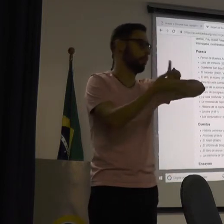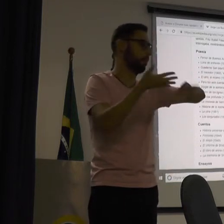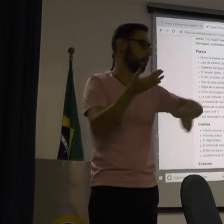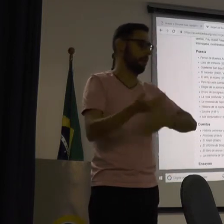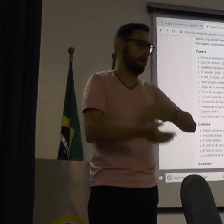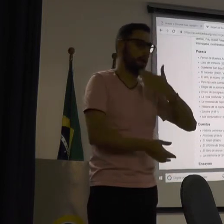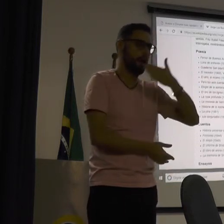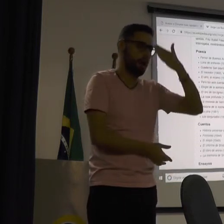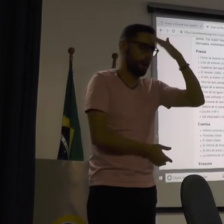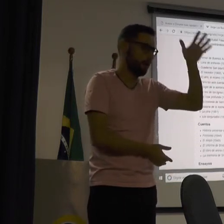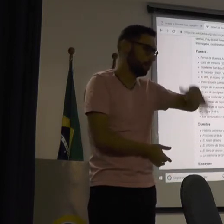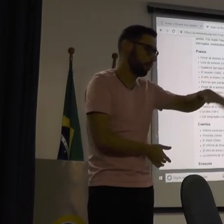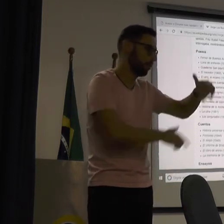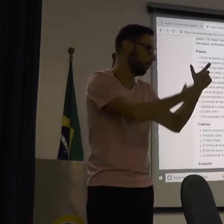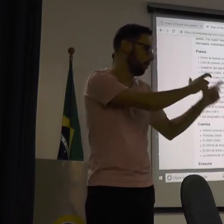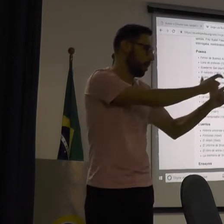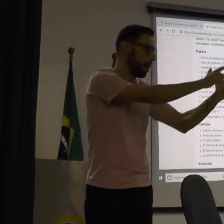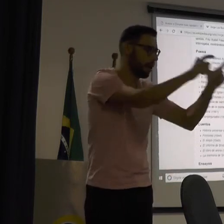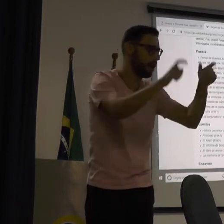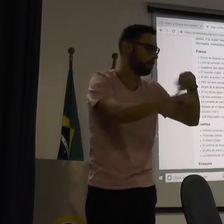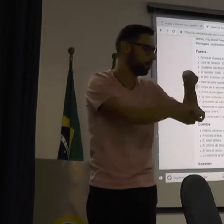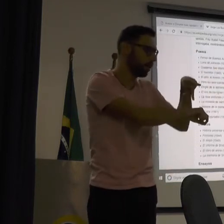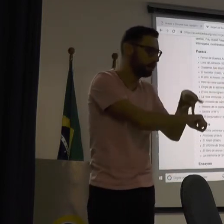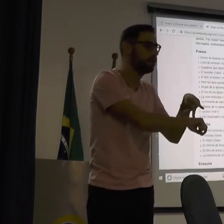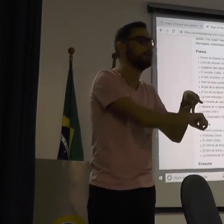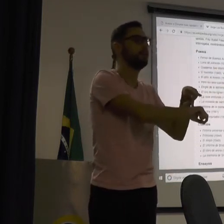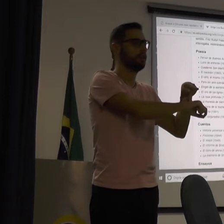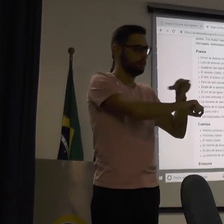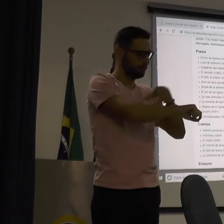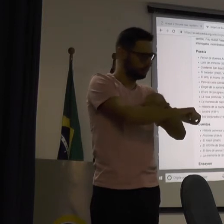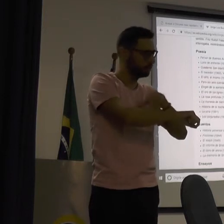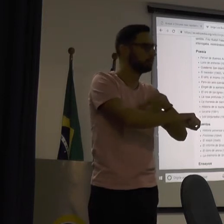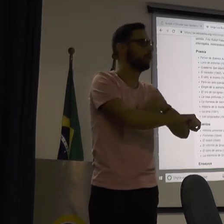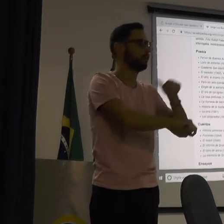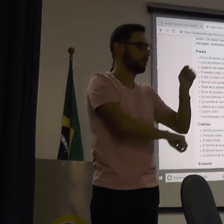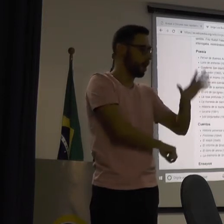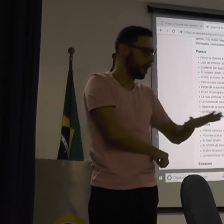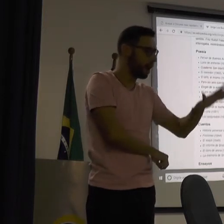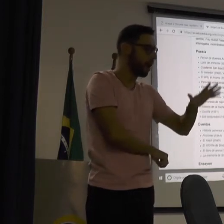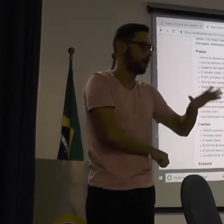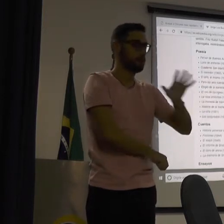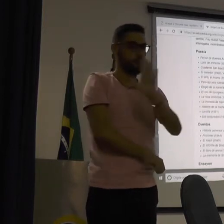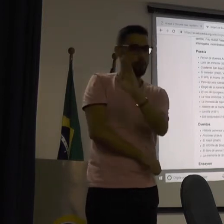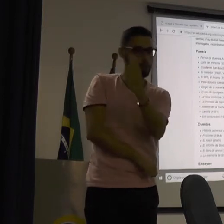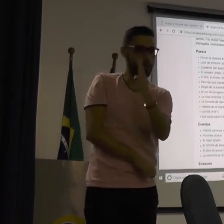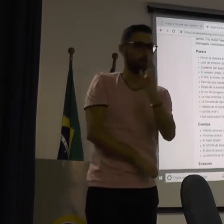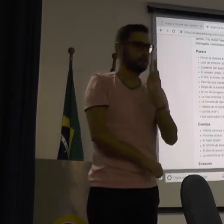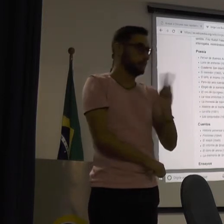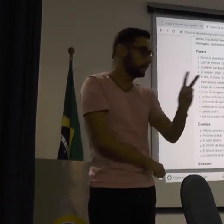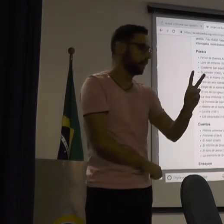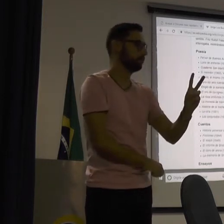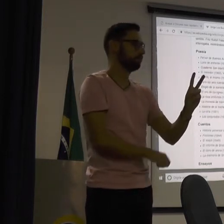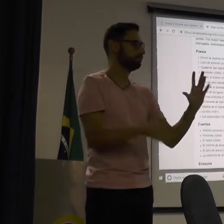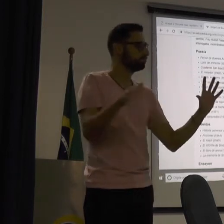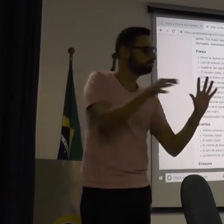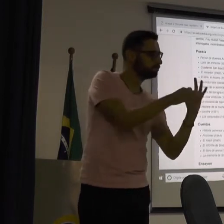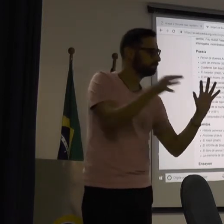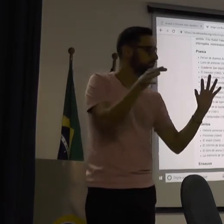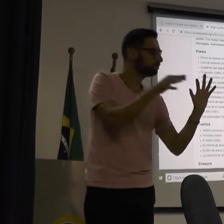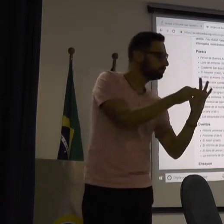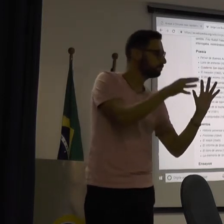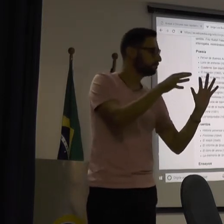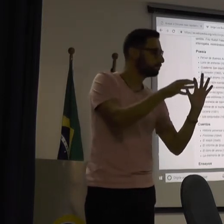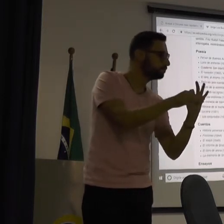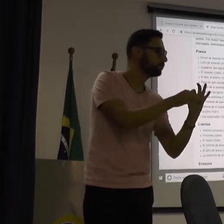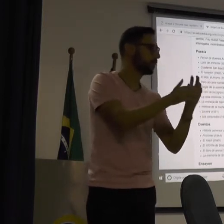Pérsia, aparece tudo que a gente possa imaginar do Oriente, aparece. O Borges sempre está preocupado, ele nunca lê um